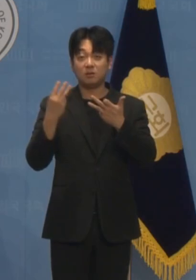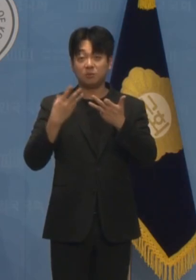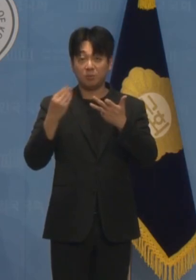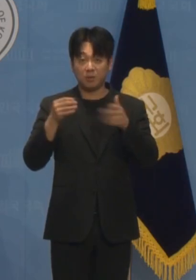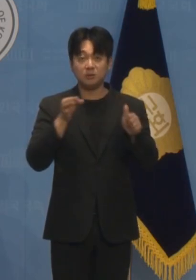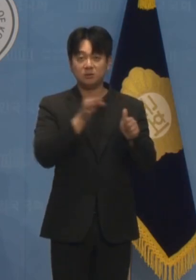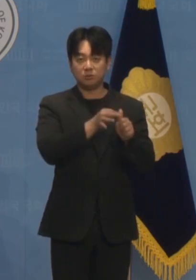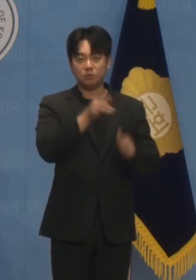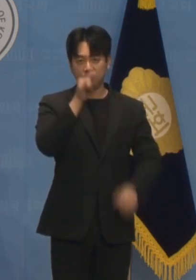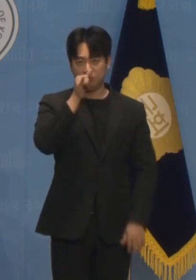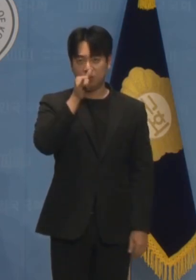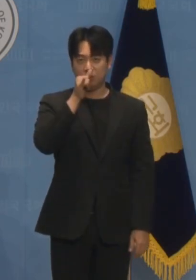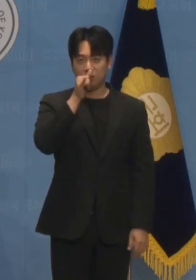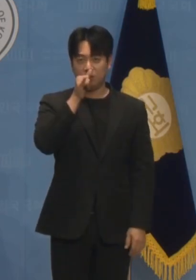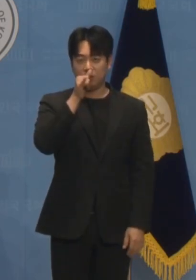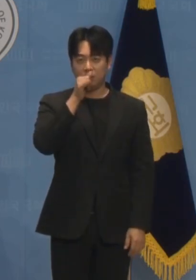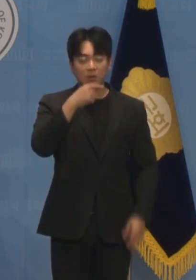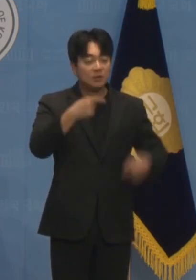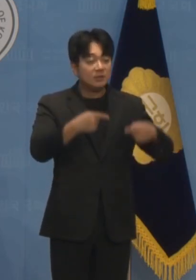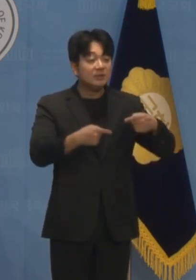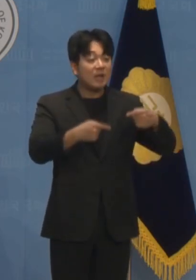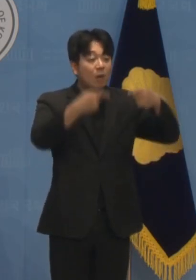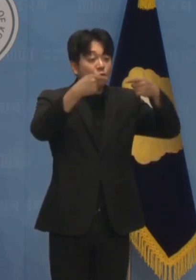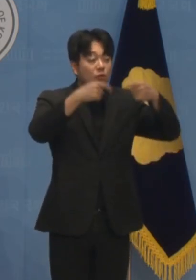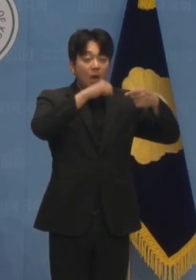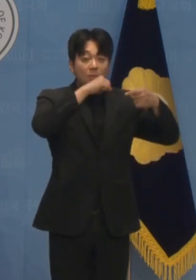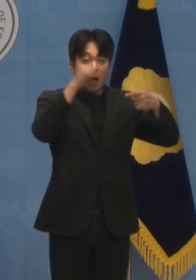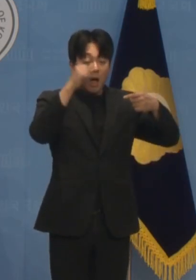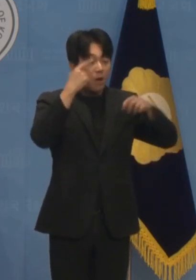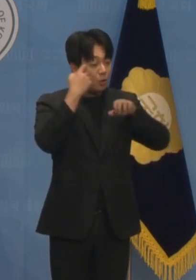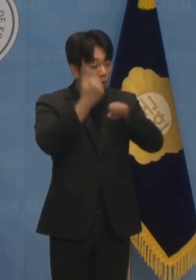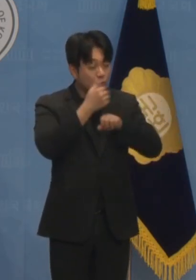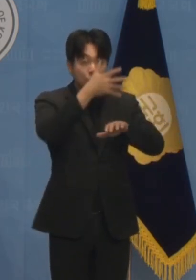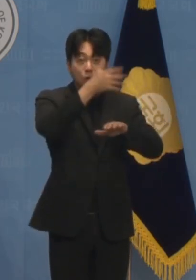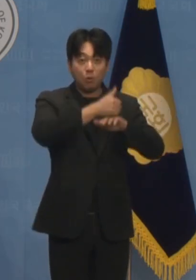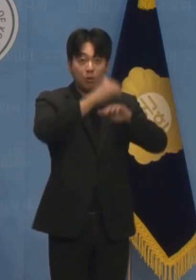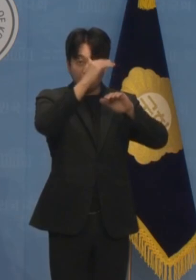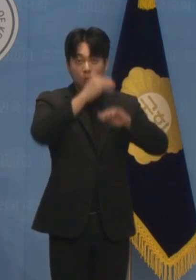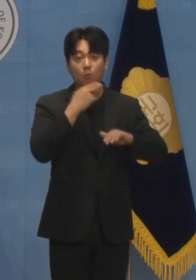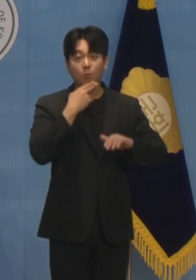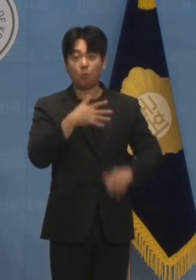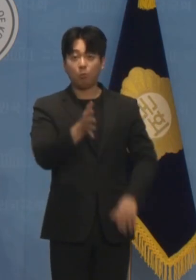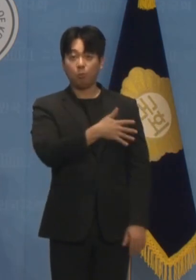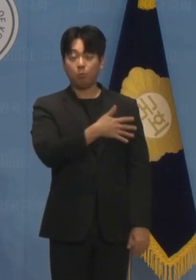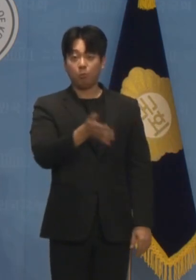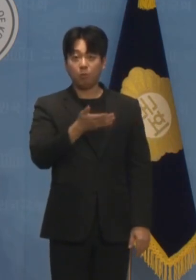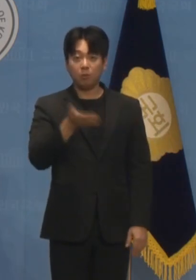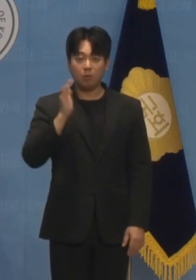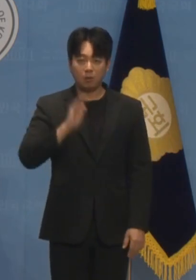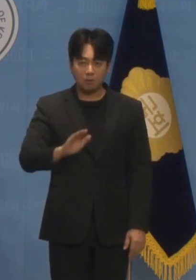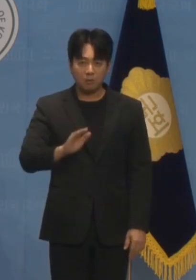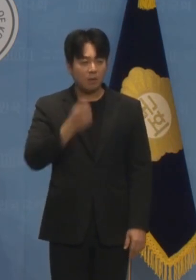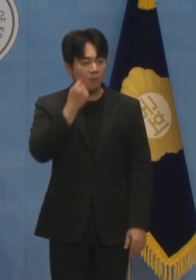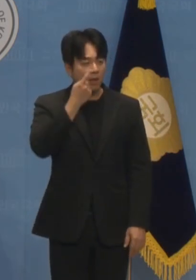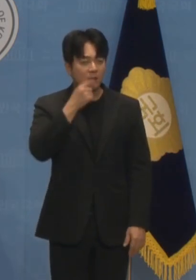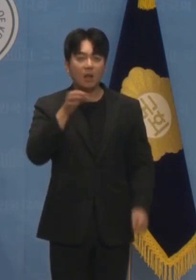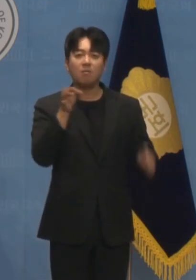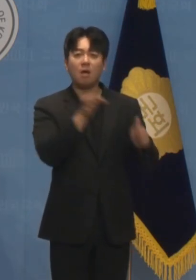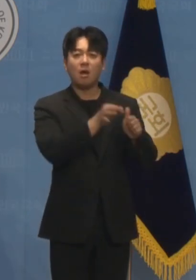자문 내용이나 성과를 증명할 자료도 없는데 1회 자문에 100만 원 이상씩을 챙겨주고 있는